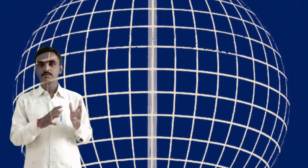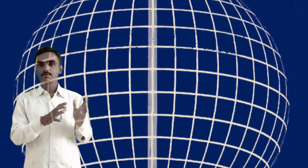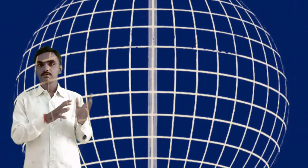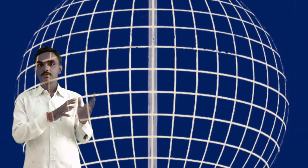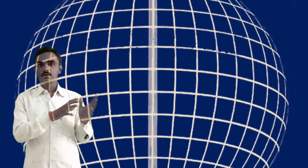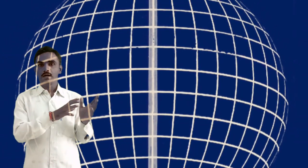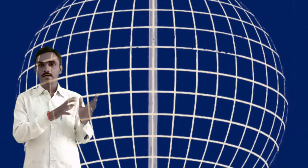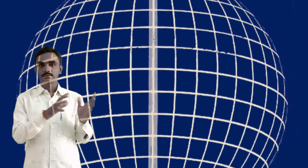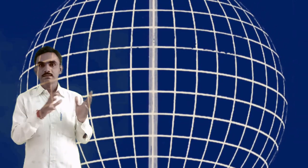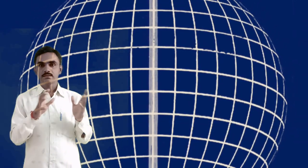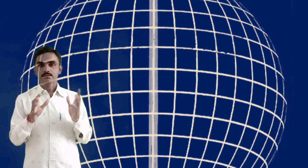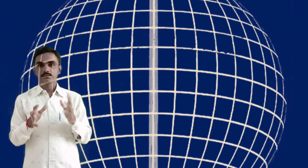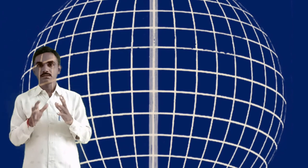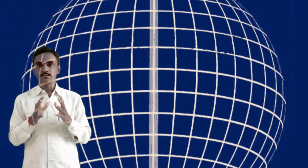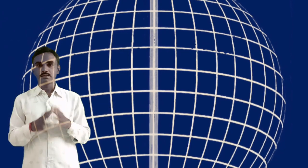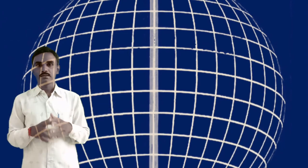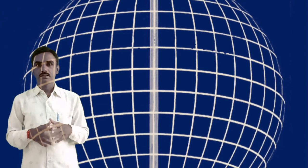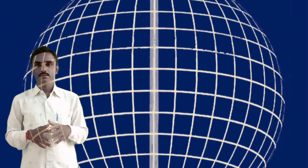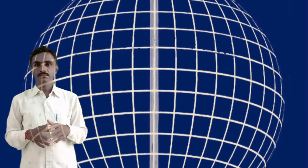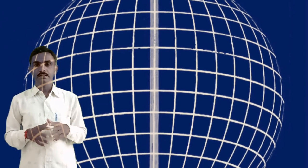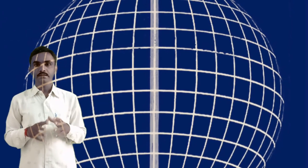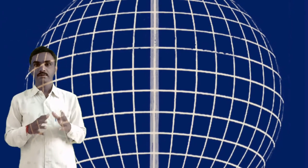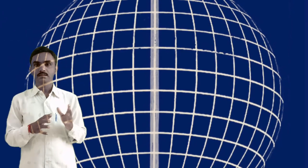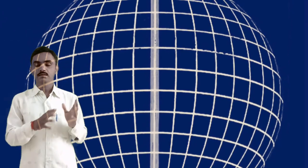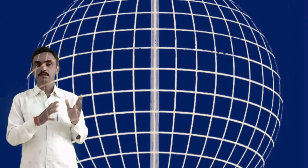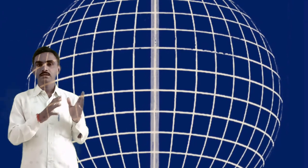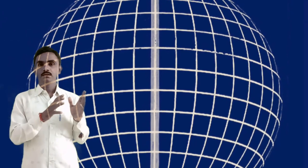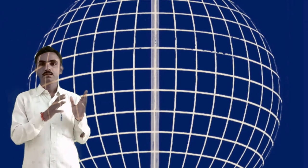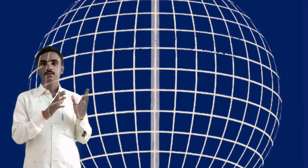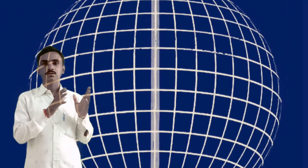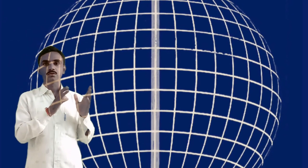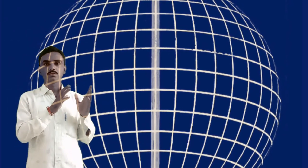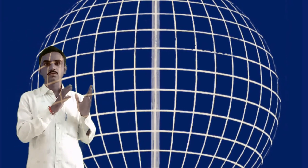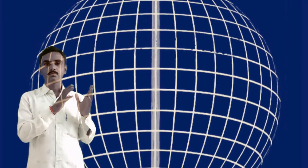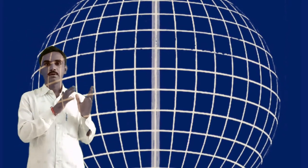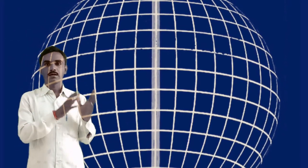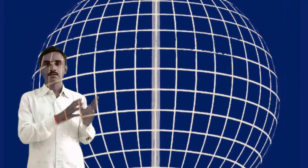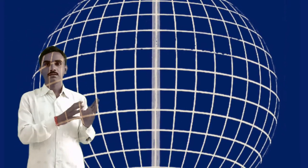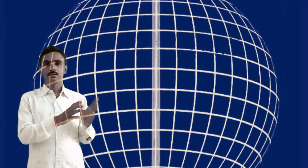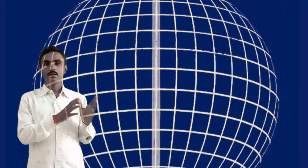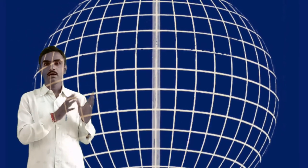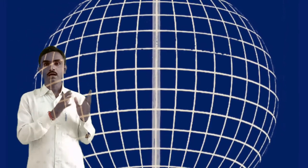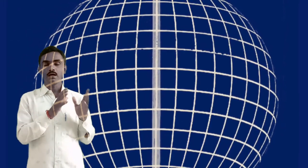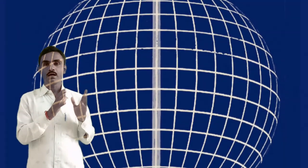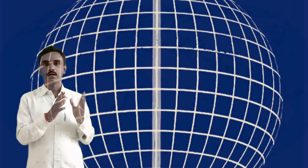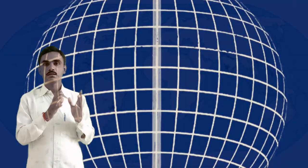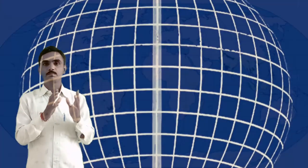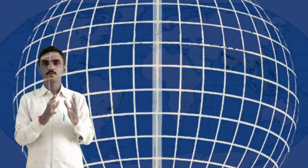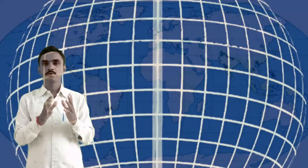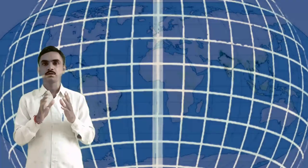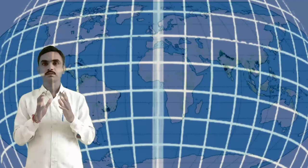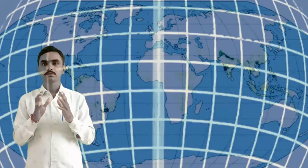તો આ જે અક્ષાંશ અને રેખાંશ એની વાત કરીએ તો ભારત